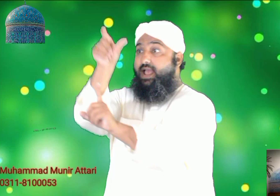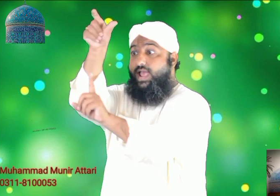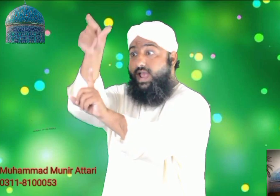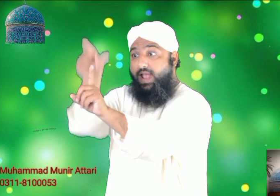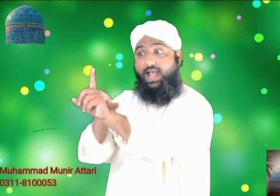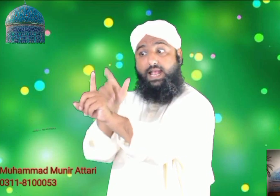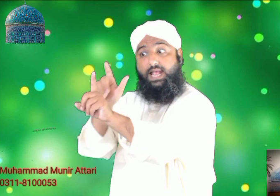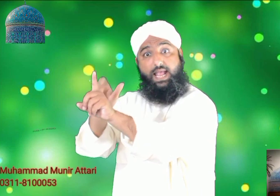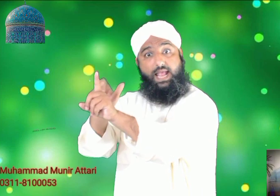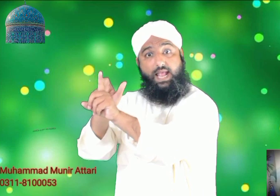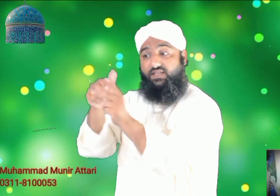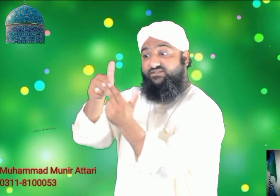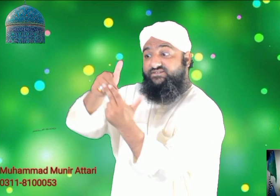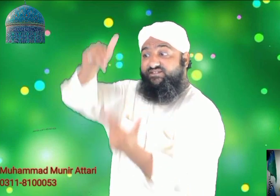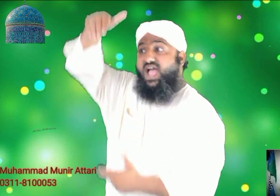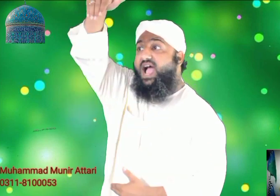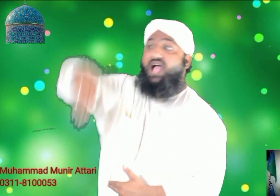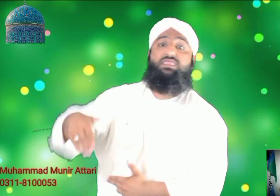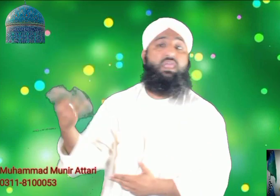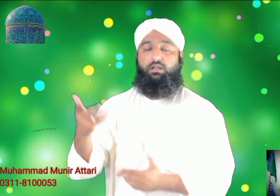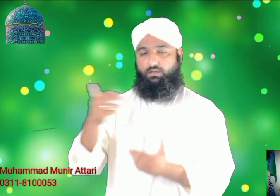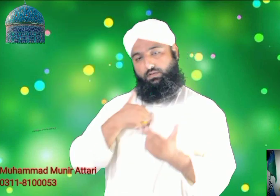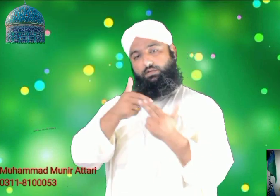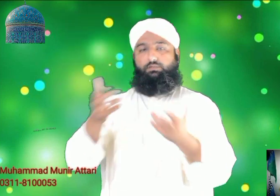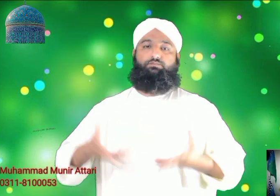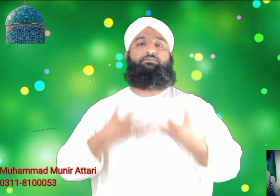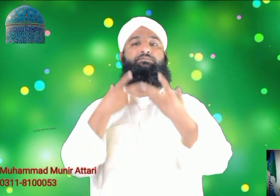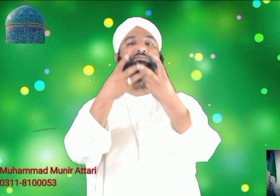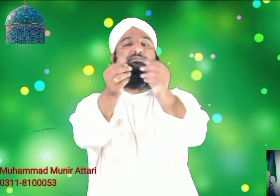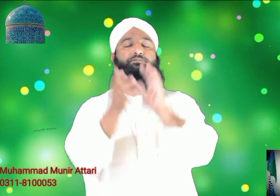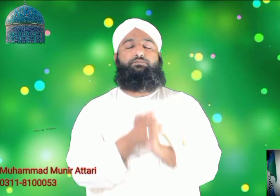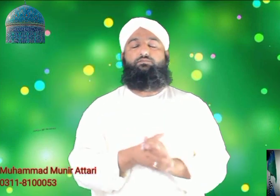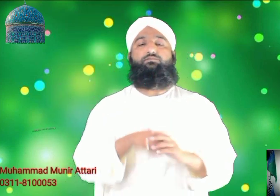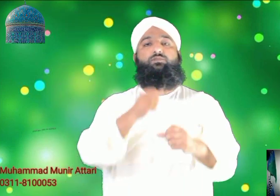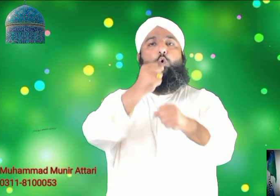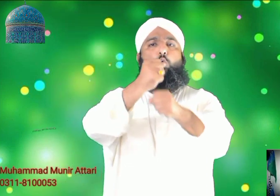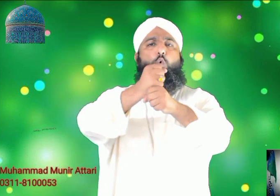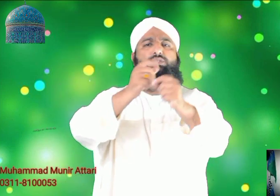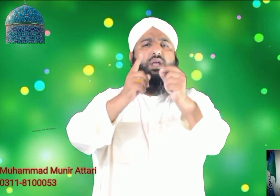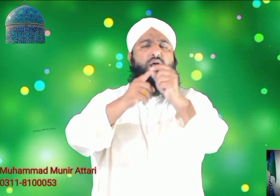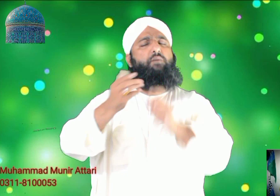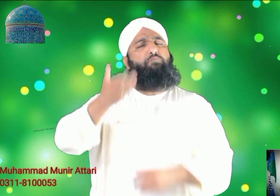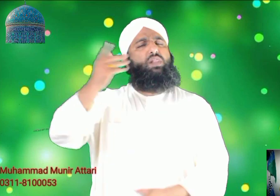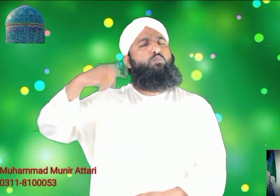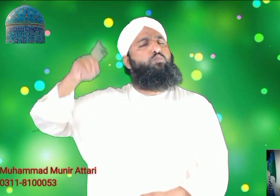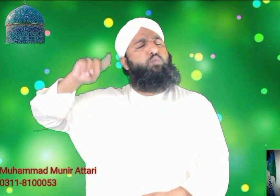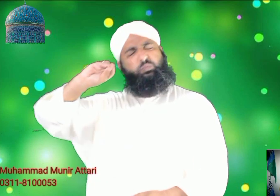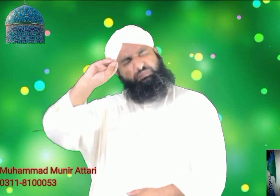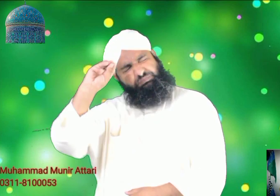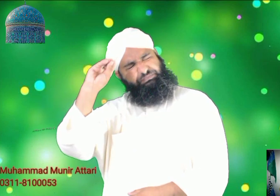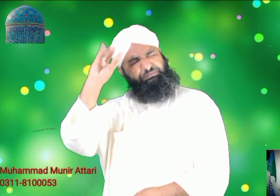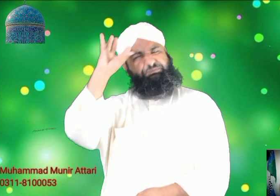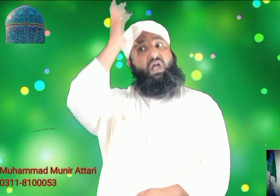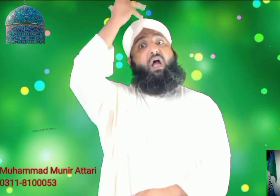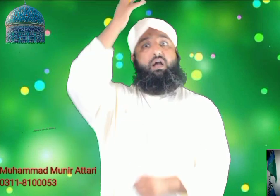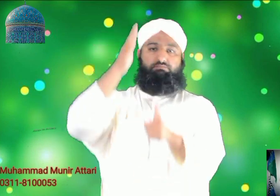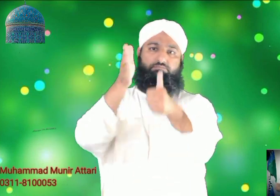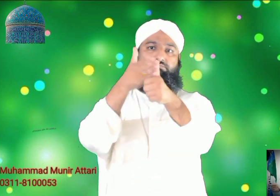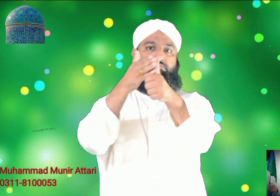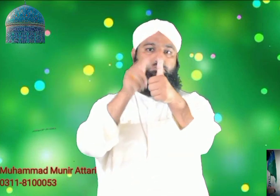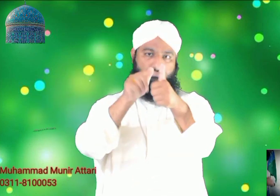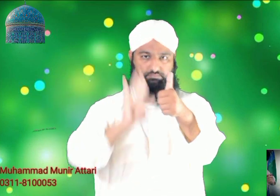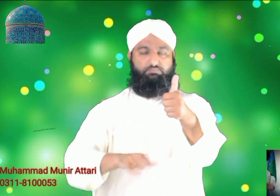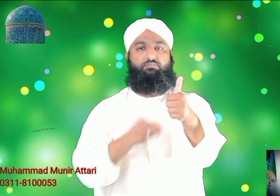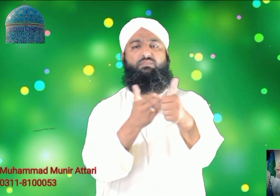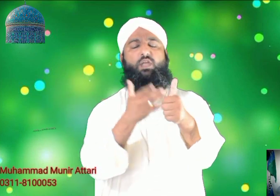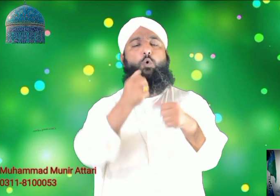اس سے میں اور آپ کیا سیکھ سکتے ہیں, وہ میں چند باتیں کر دیتا ہوں. غوث اعظم رضی اللہ تعالیٰ اپنے زمانے کے سب سے بڑے عالم تھے, اپنے زمانے کے